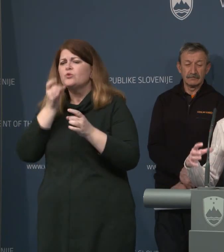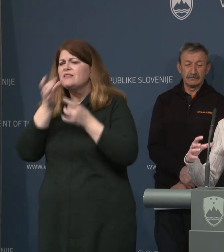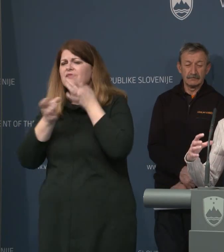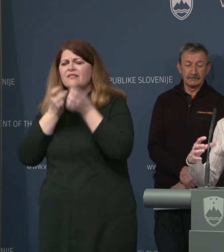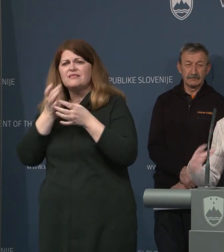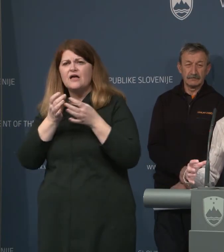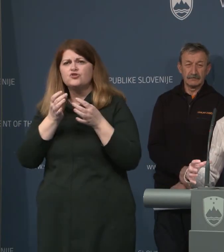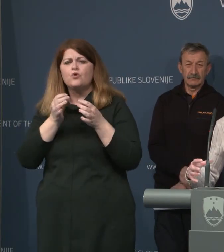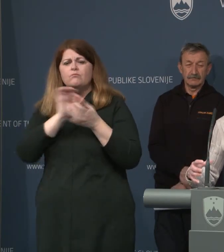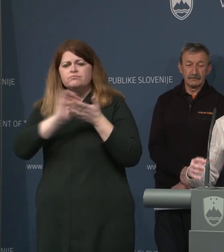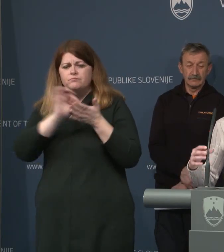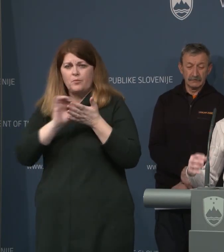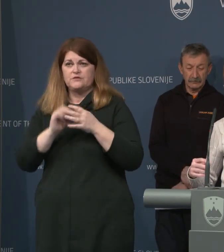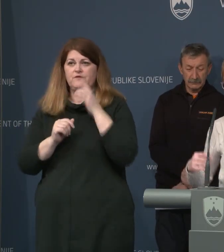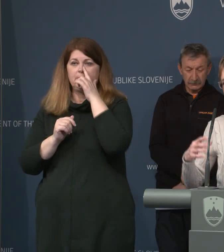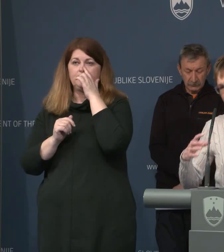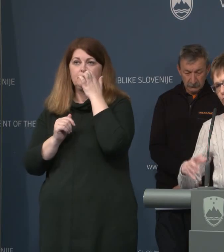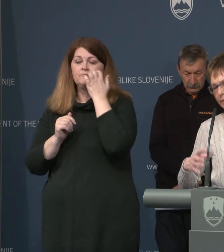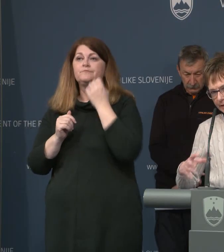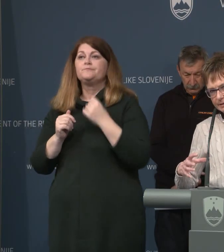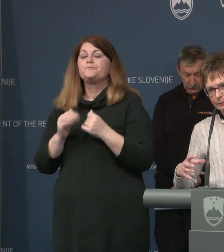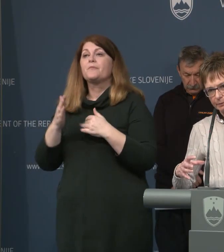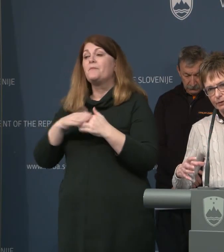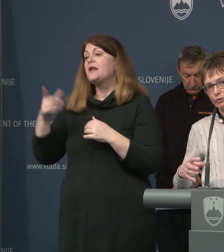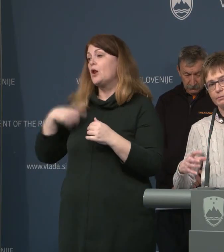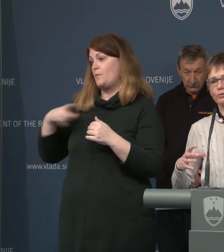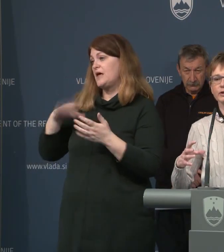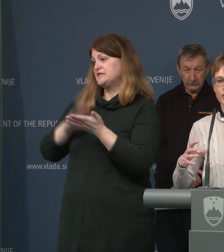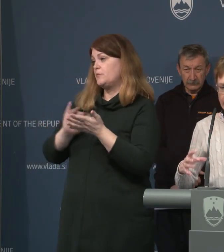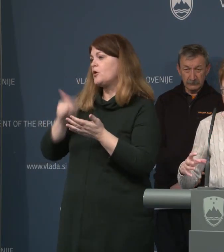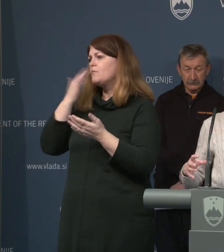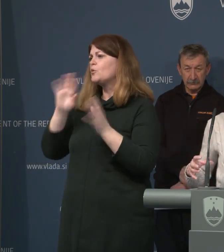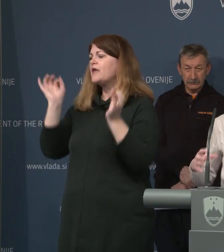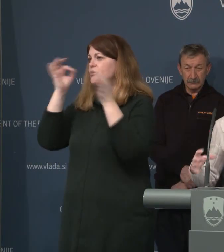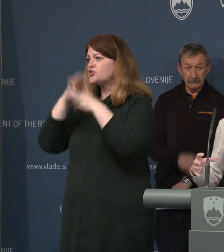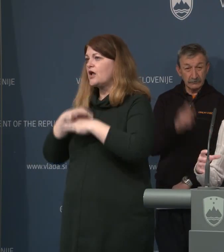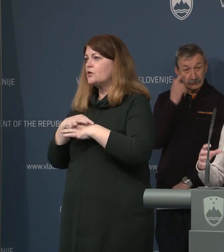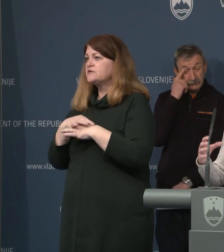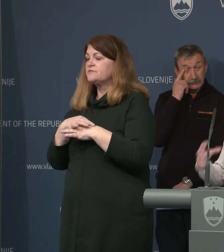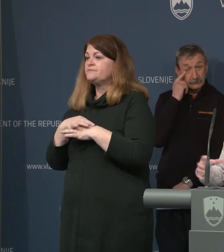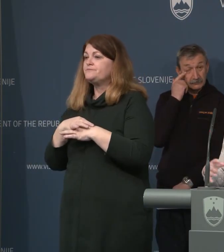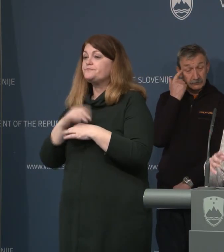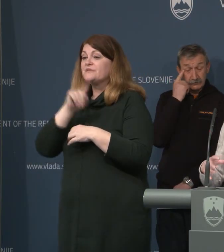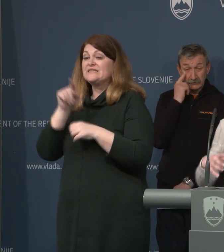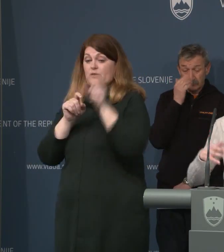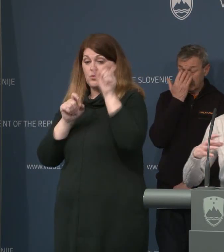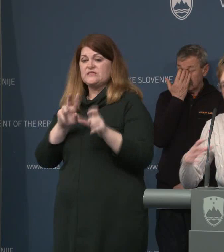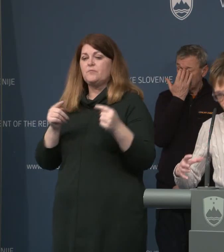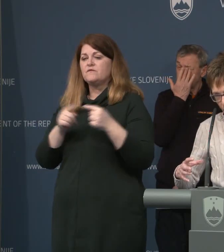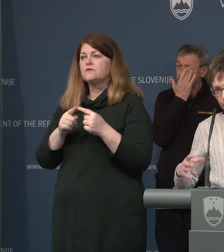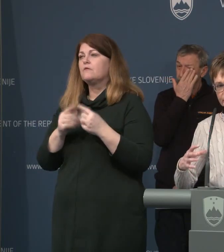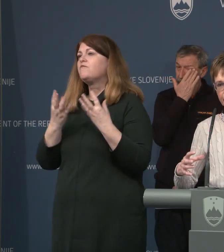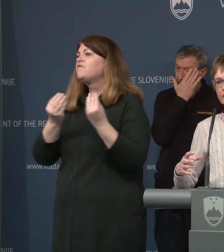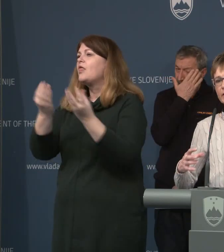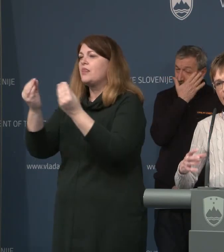natančno popisovali. In ravno pri ljubljanskem primeru je bilo na žalost z osebo v stiku